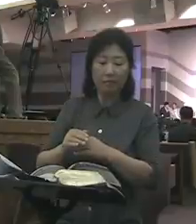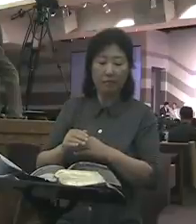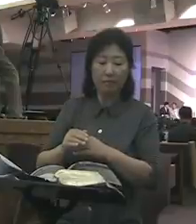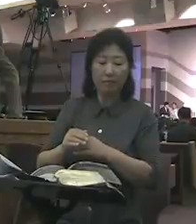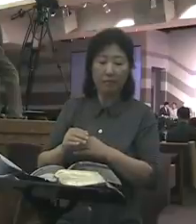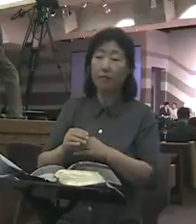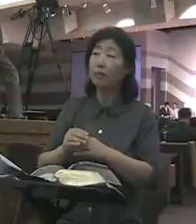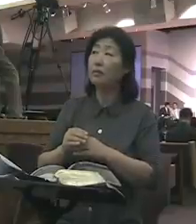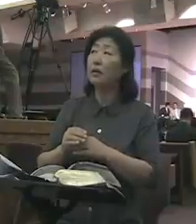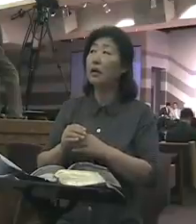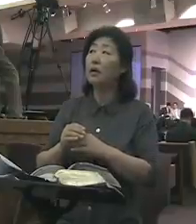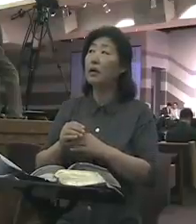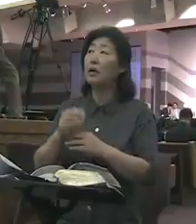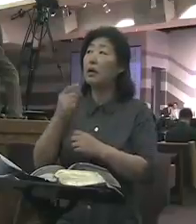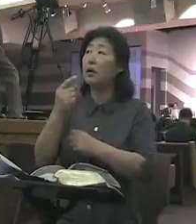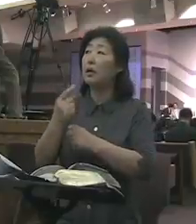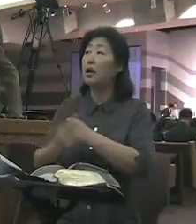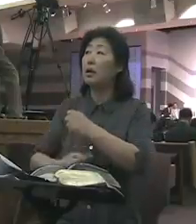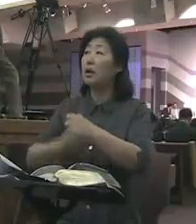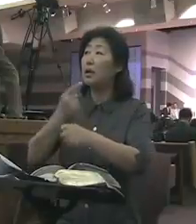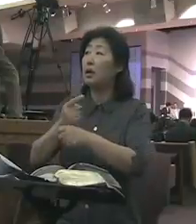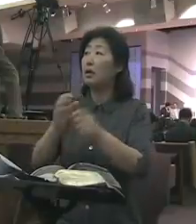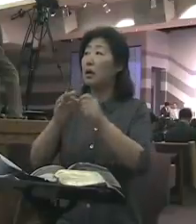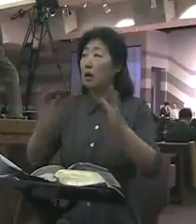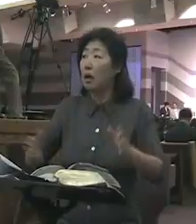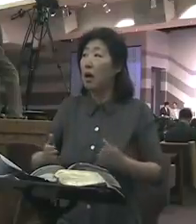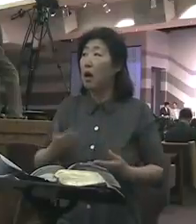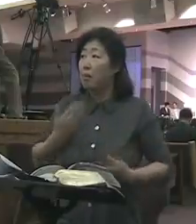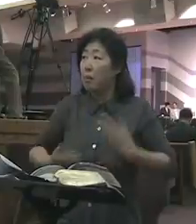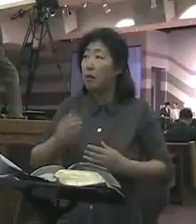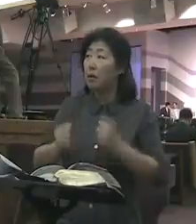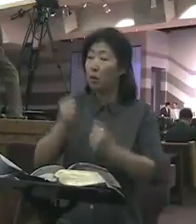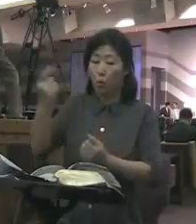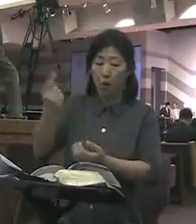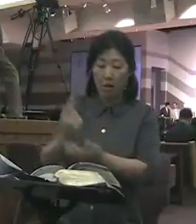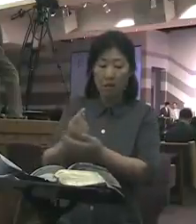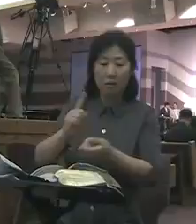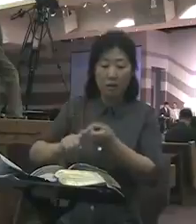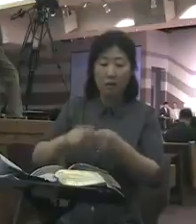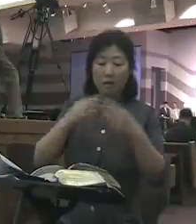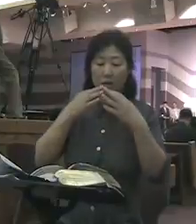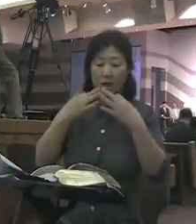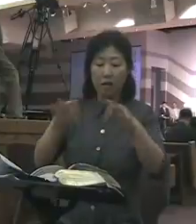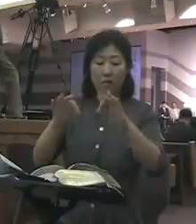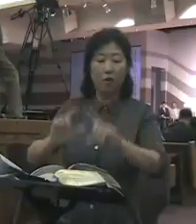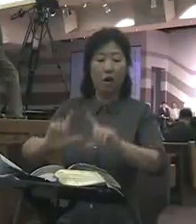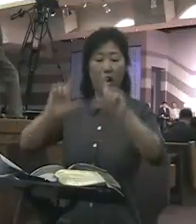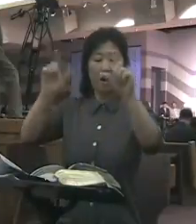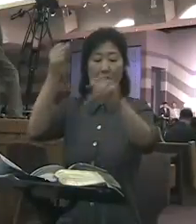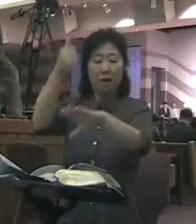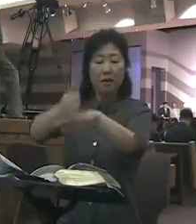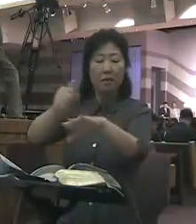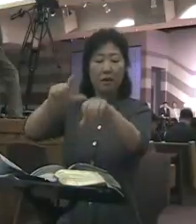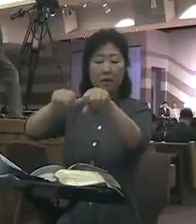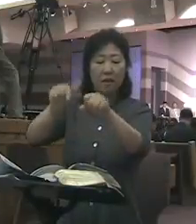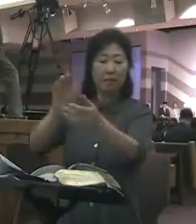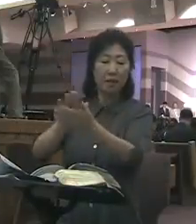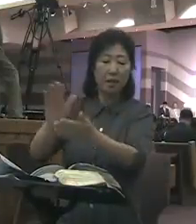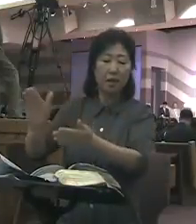지난 1년 동안 저희가 다락방을 숨가쁘게 달려왔는데 이제 이번 금요일 날이 마지막 시간입니다. 이번 금요일 날은